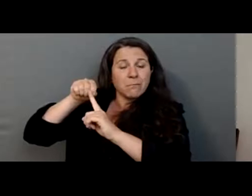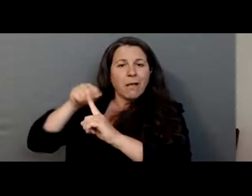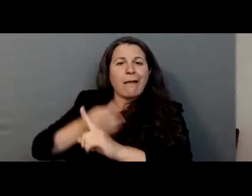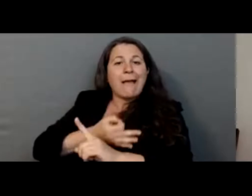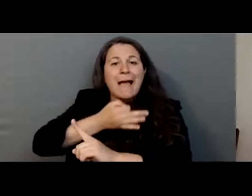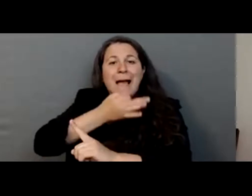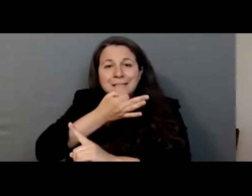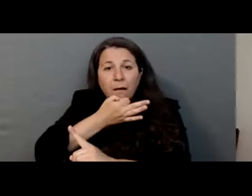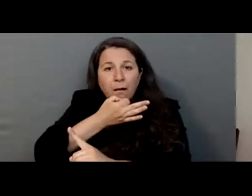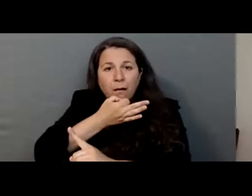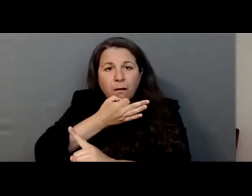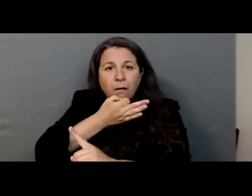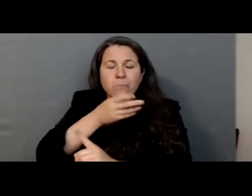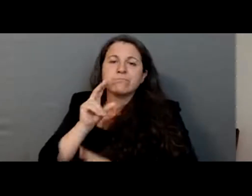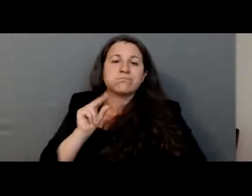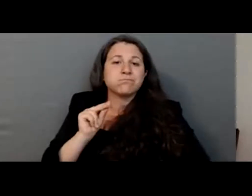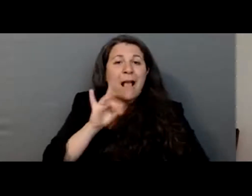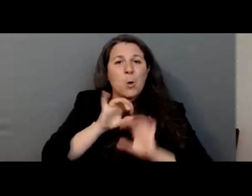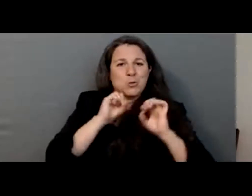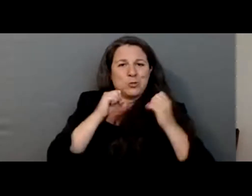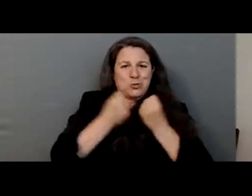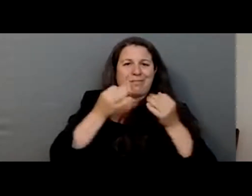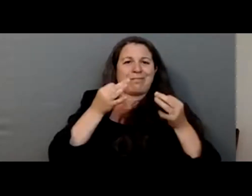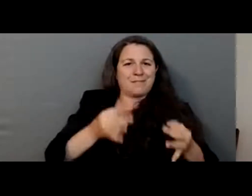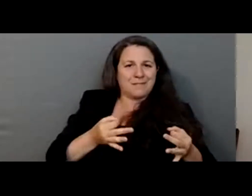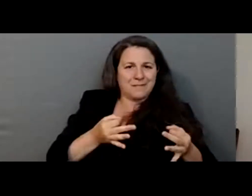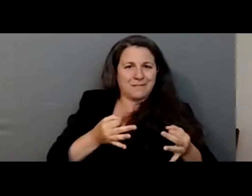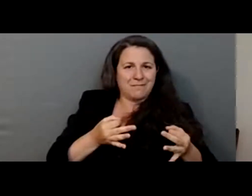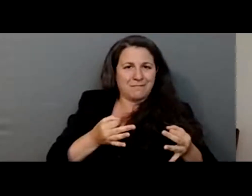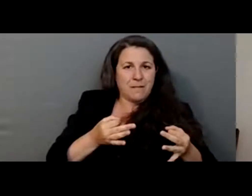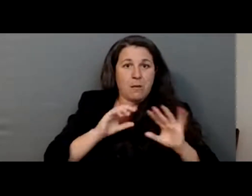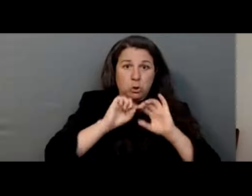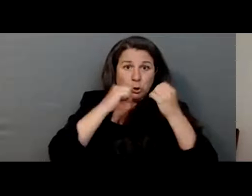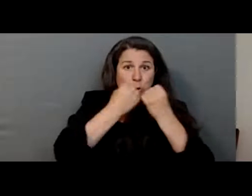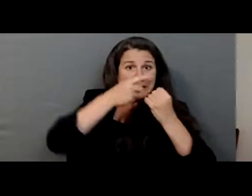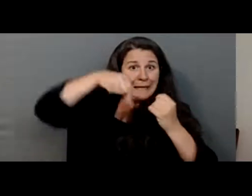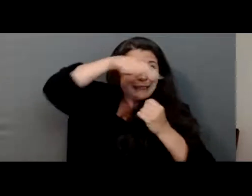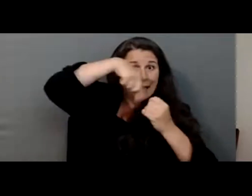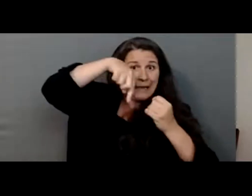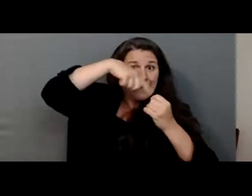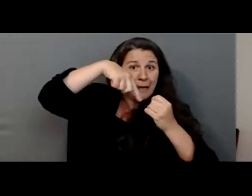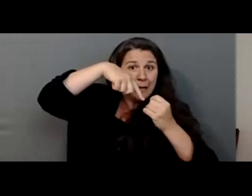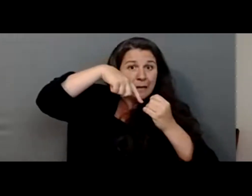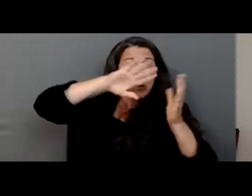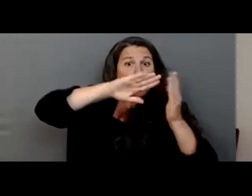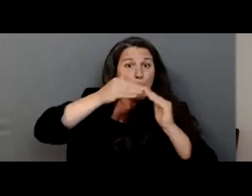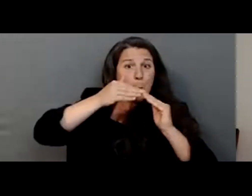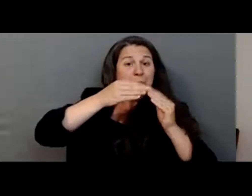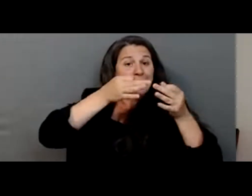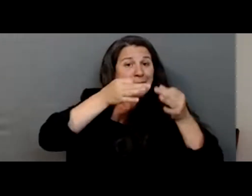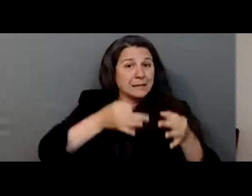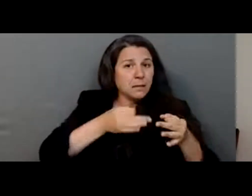elles résultent de choix sociaux. Elles résultent de choix sociaux que parfois nous avons pris consciemment, que